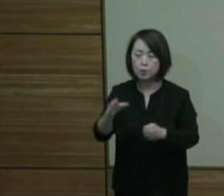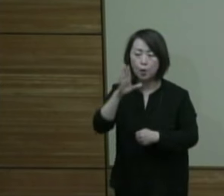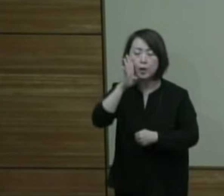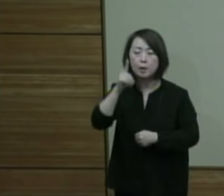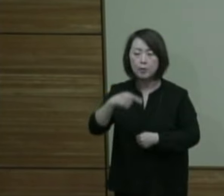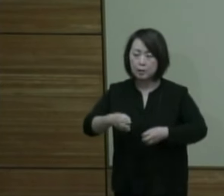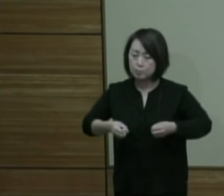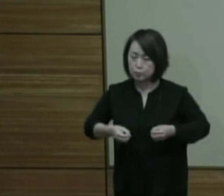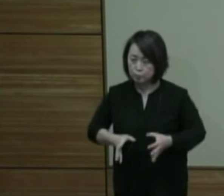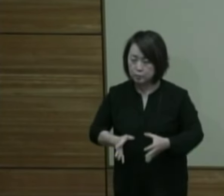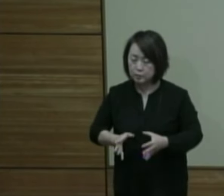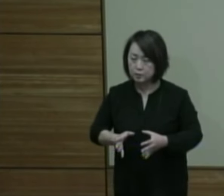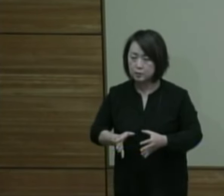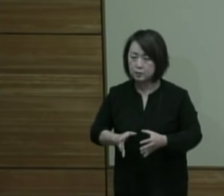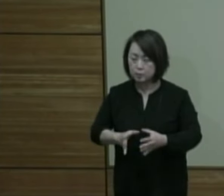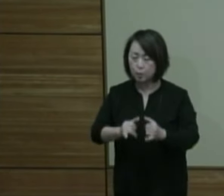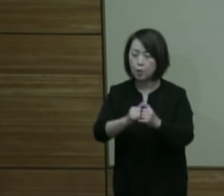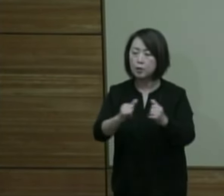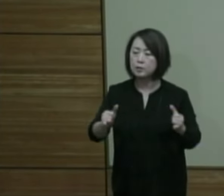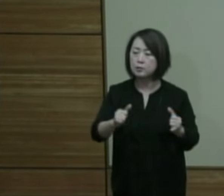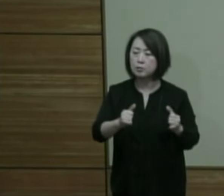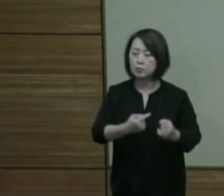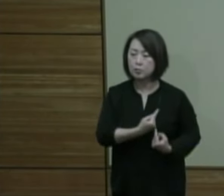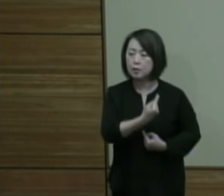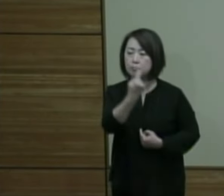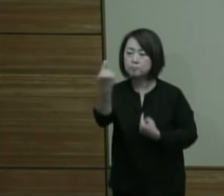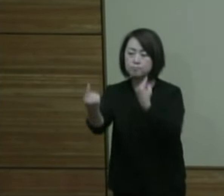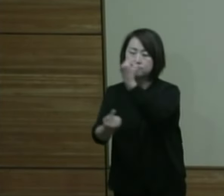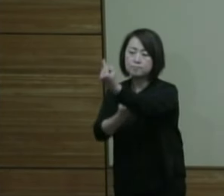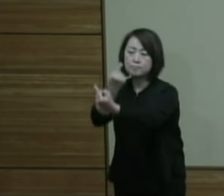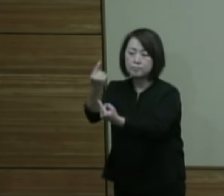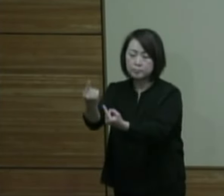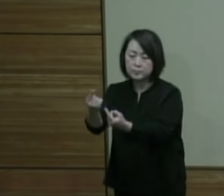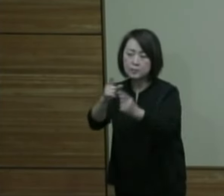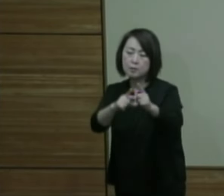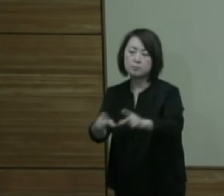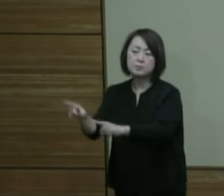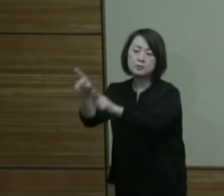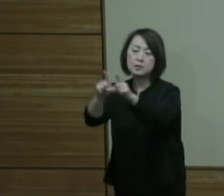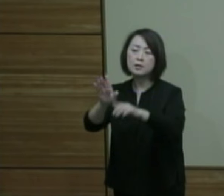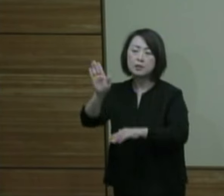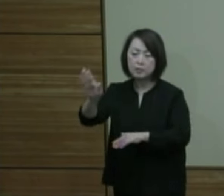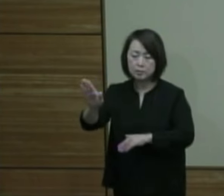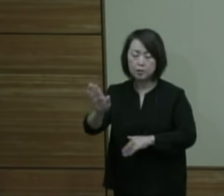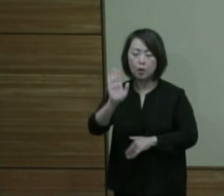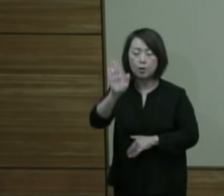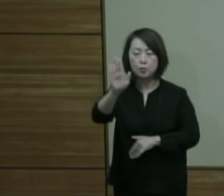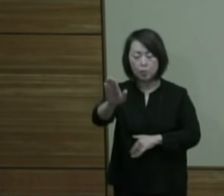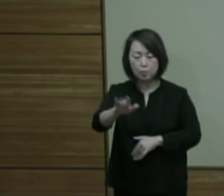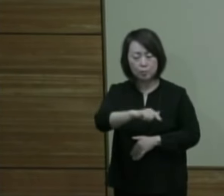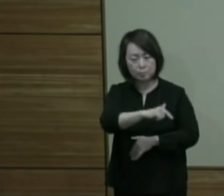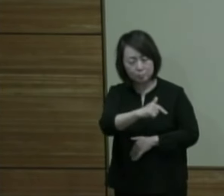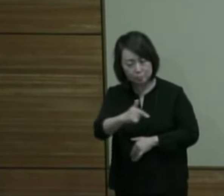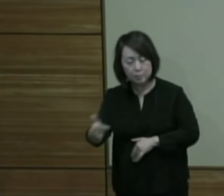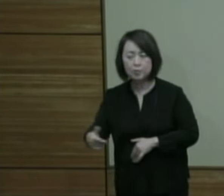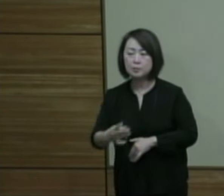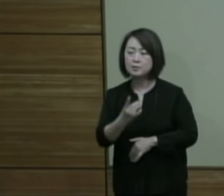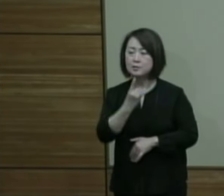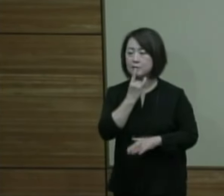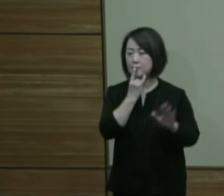術家が渡米されておりますので、そういう意味でも今後いろんな成果が期待できるのではないかと考えております。